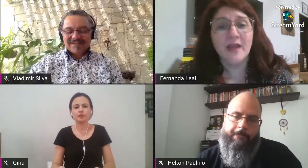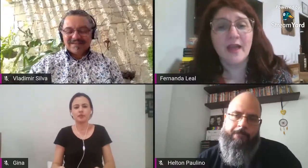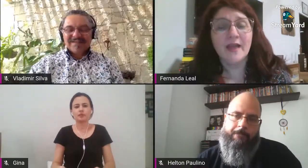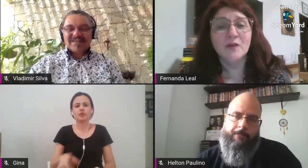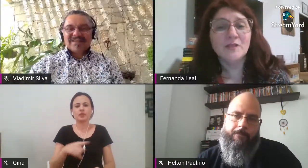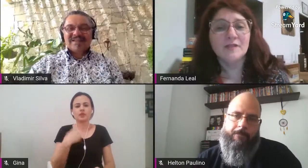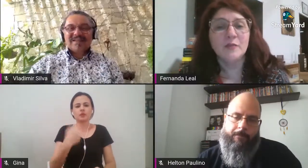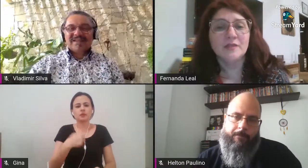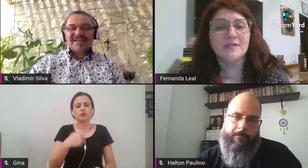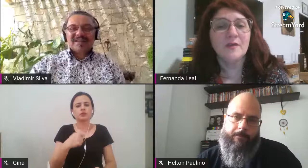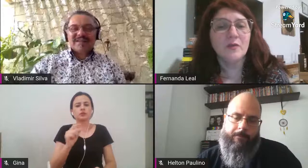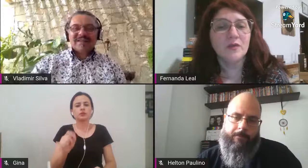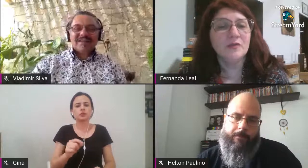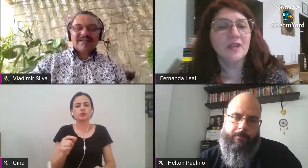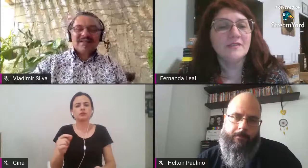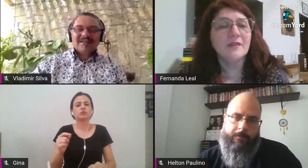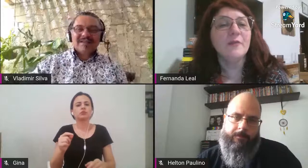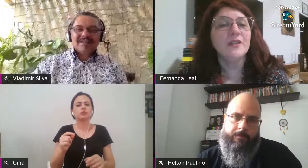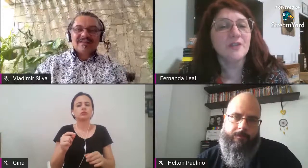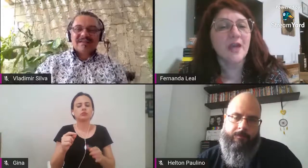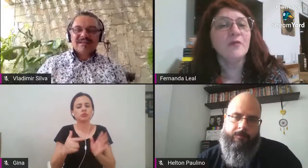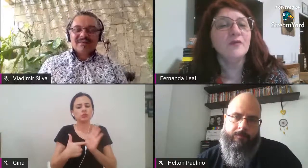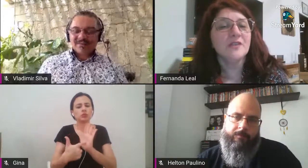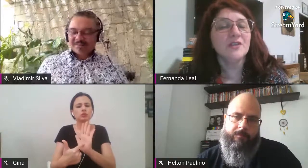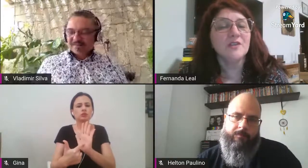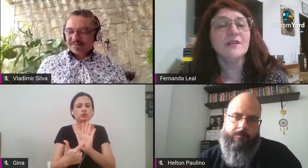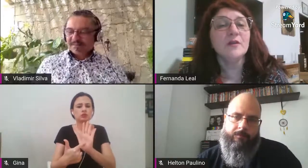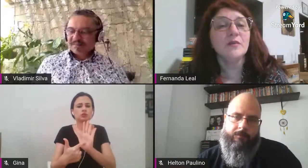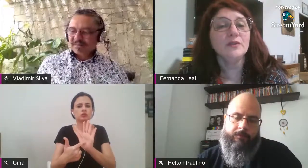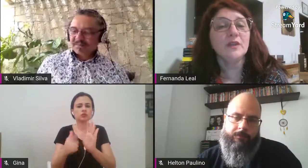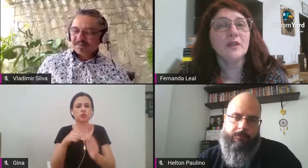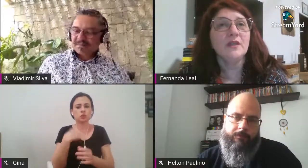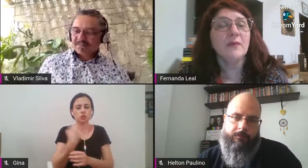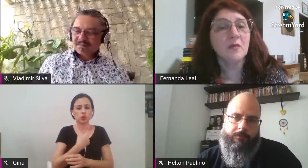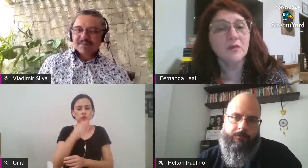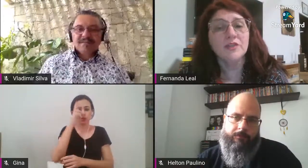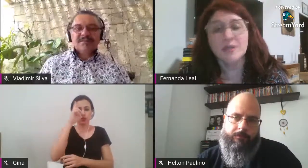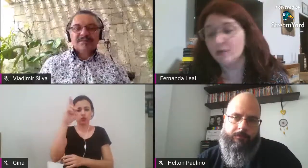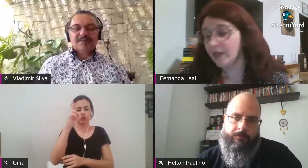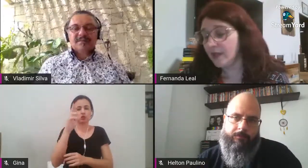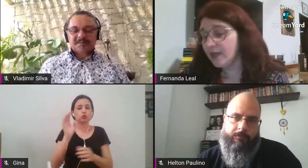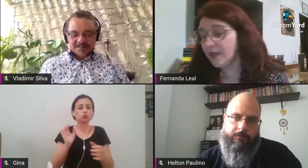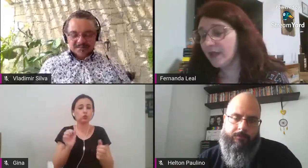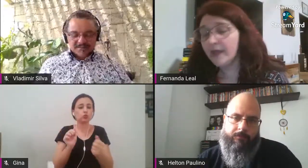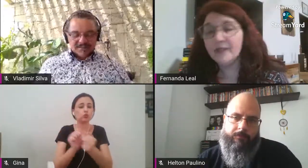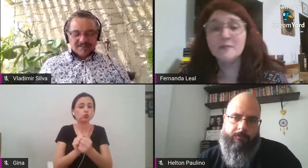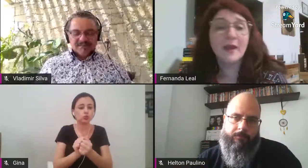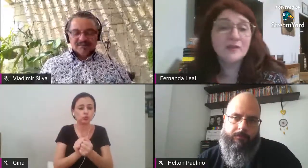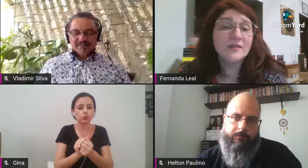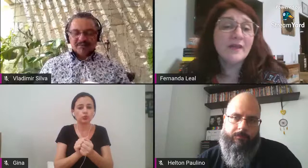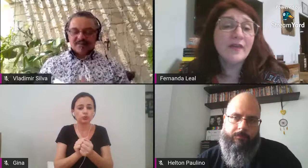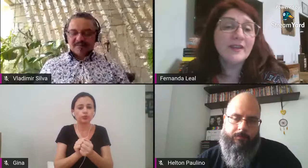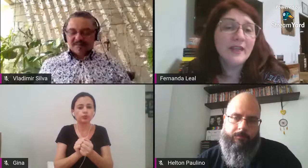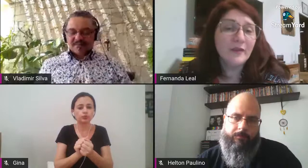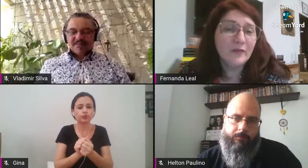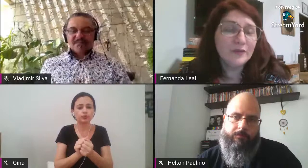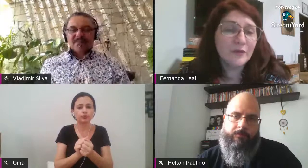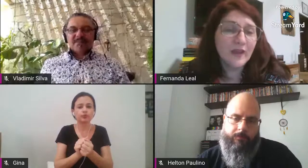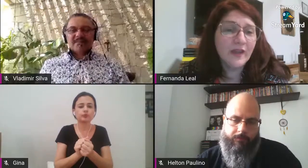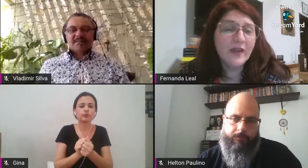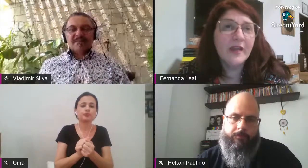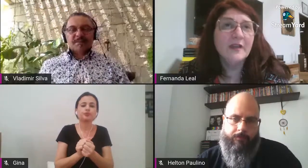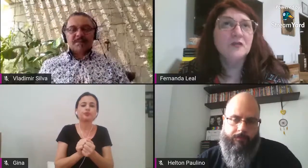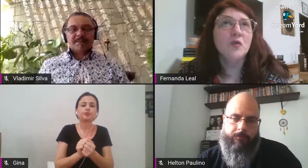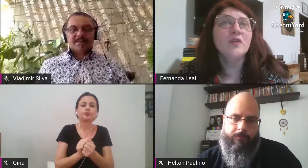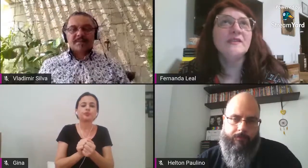Confirmar, né, ratificar a nossa disposição enquanto direção para estar com vocês nessa luta e também conquistando aí espaços efetivos,